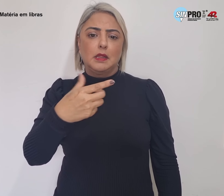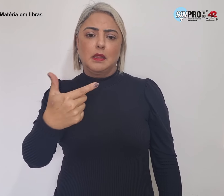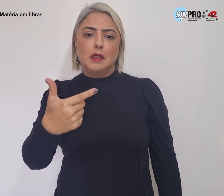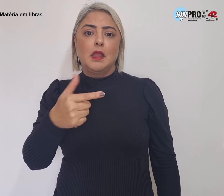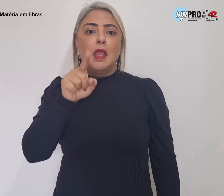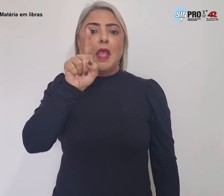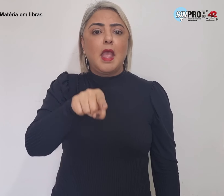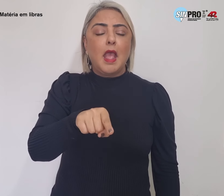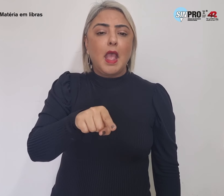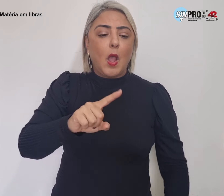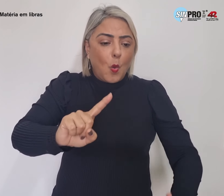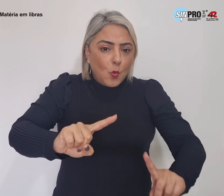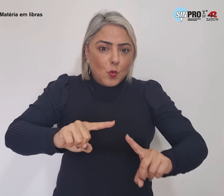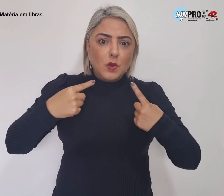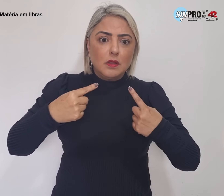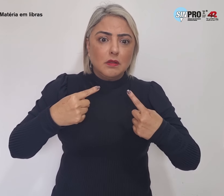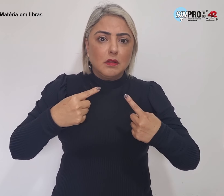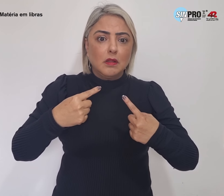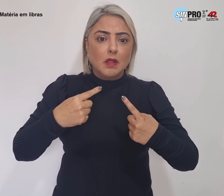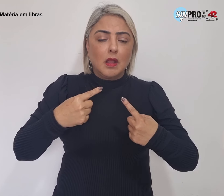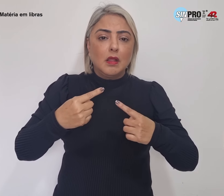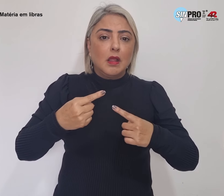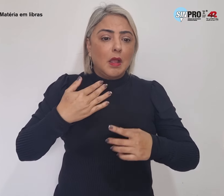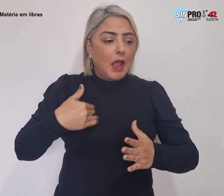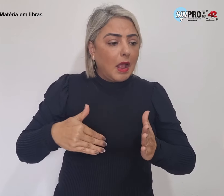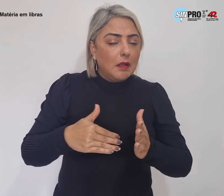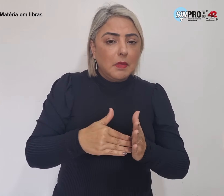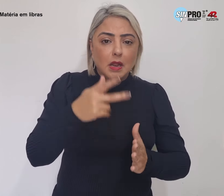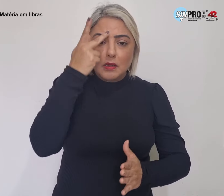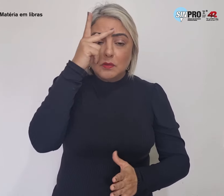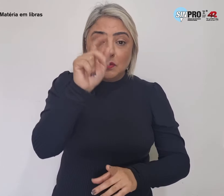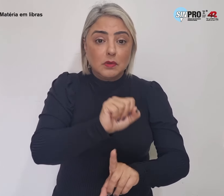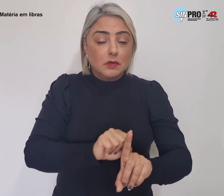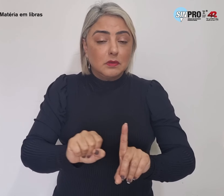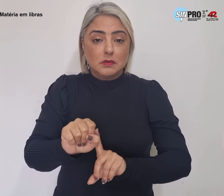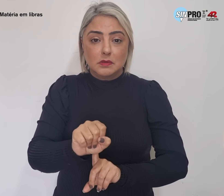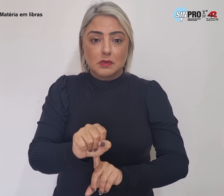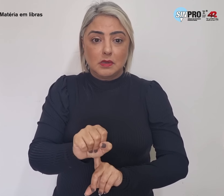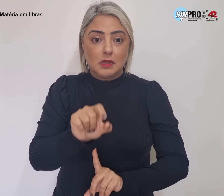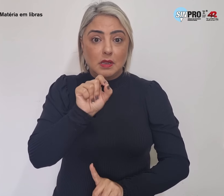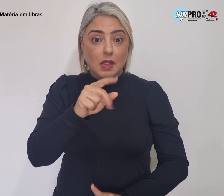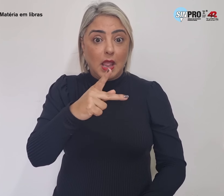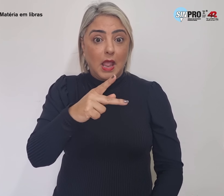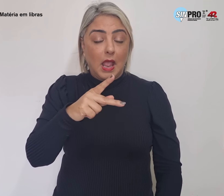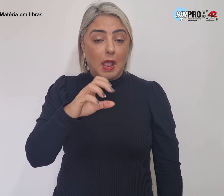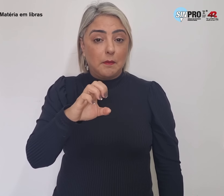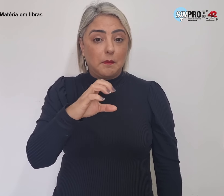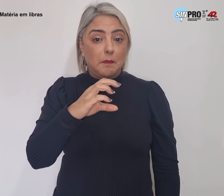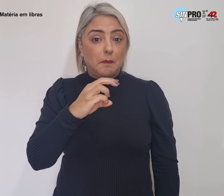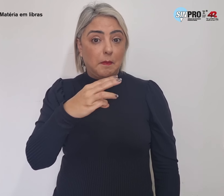desafio posto a toda a sociedade. A PEC 32 rasga a